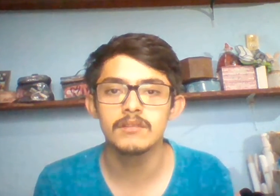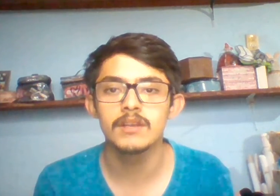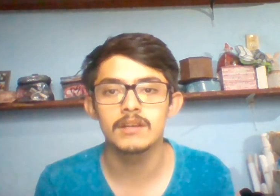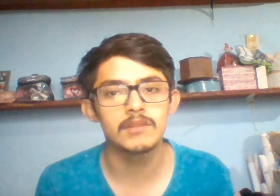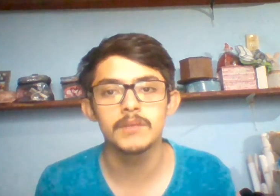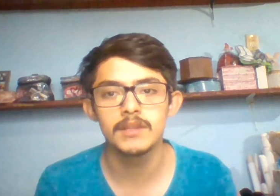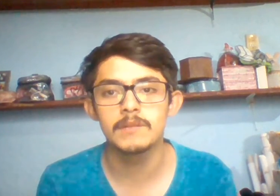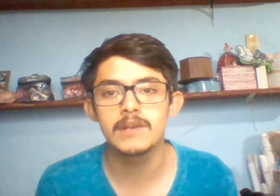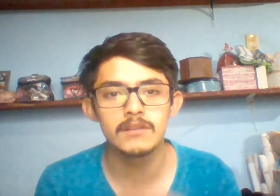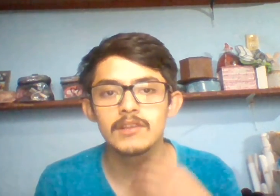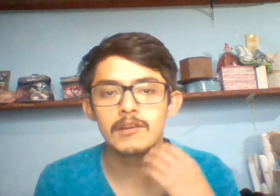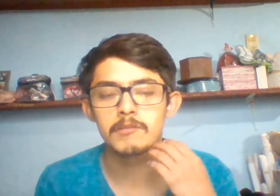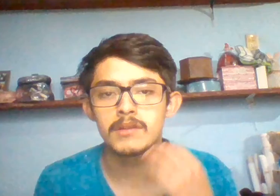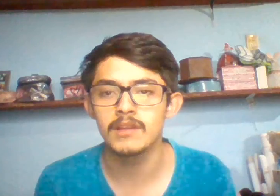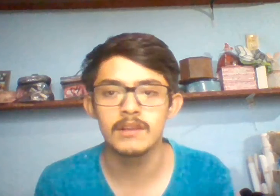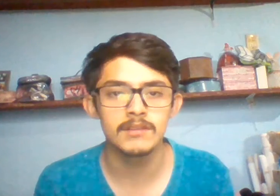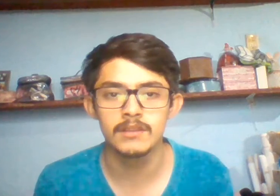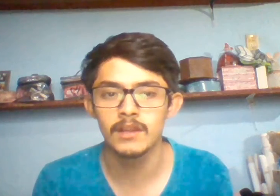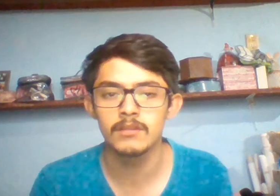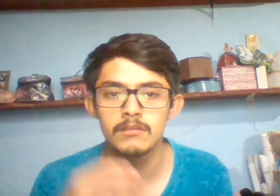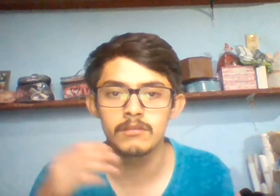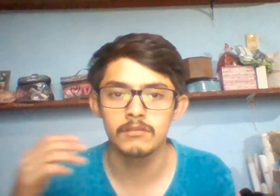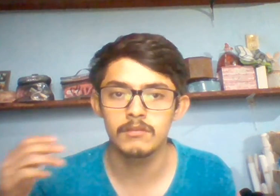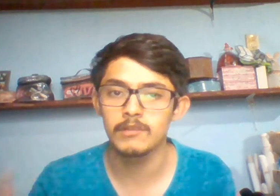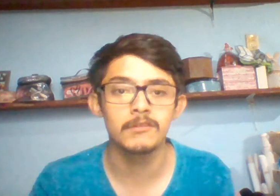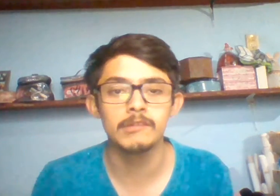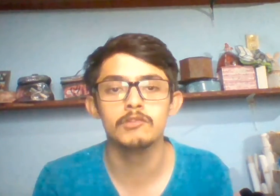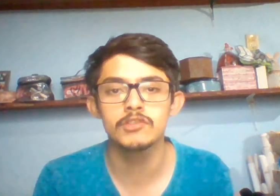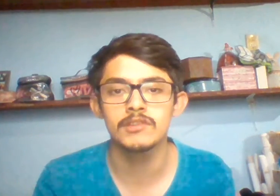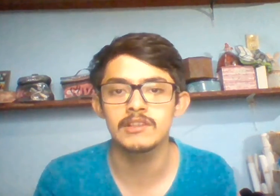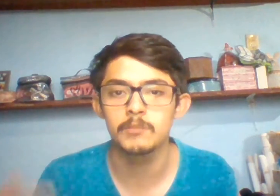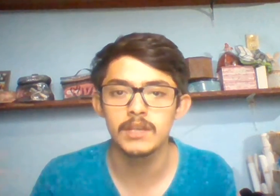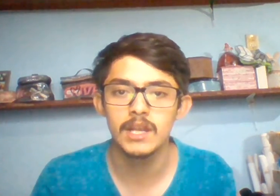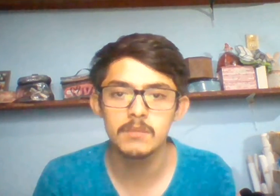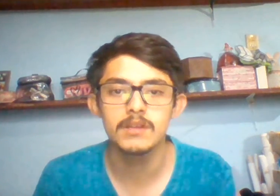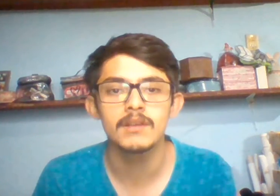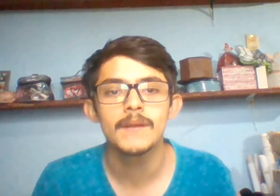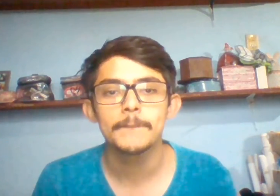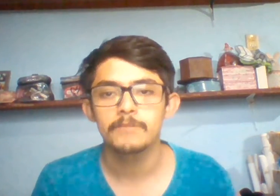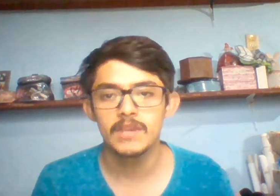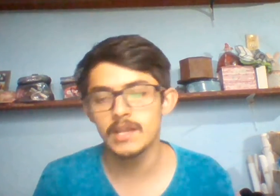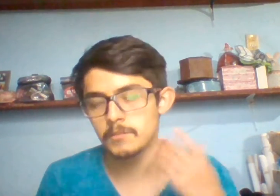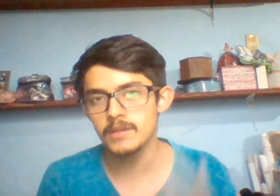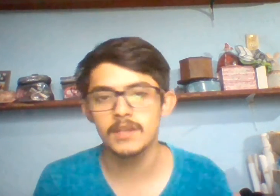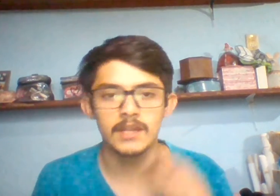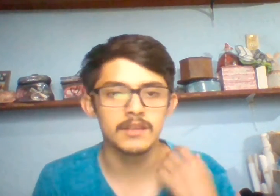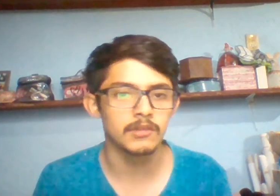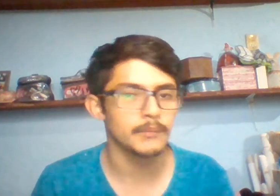que actualmente en el mercado se comercializan mucho este tipo de calibres. Y además de que en